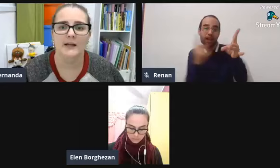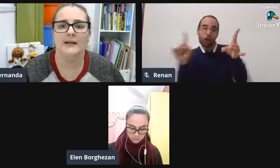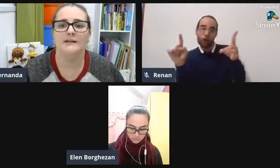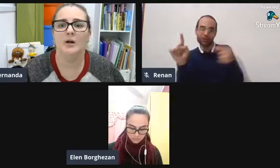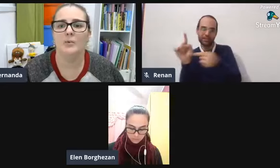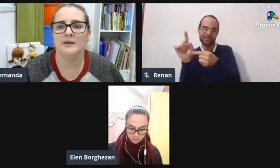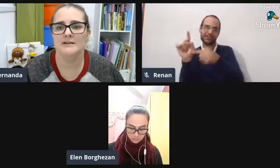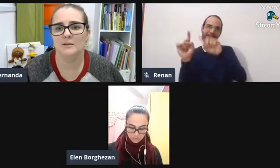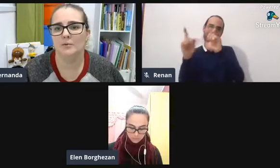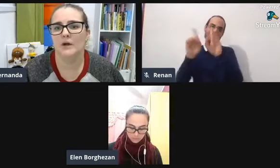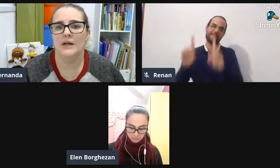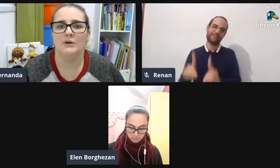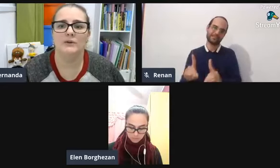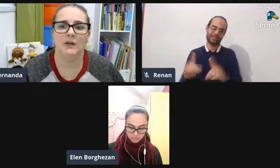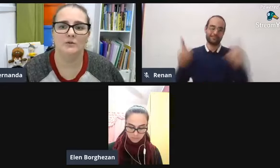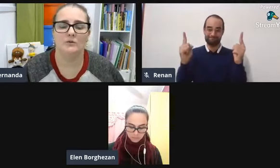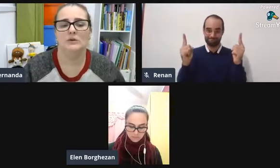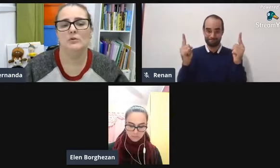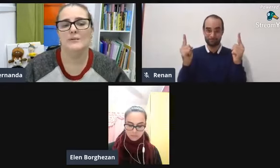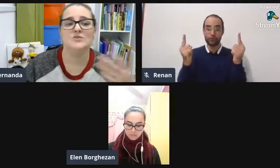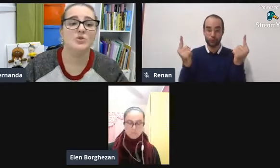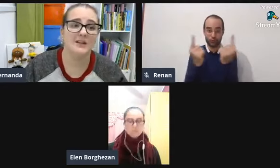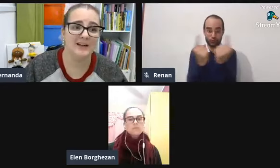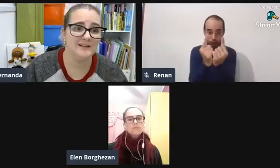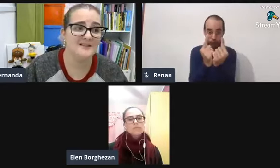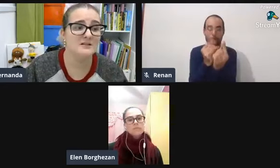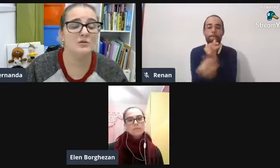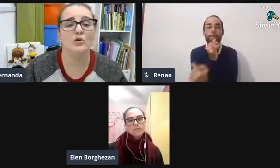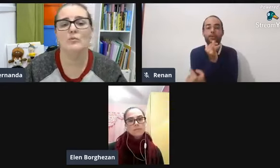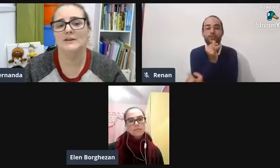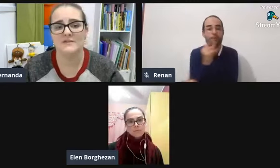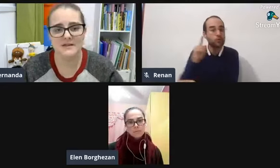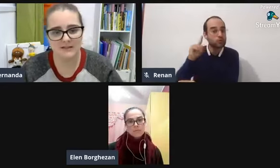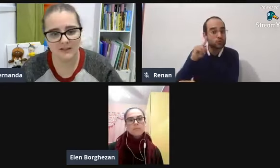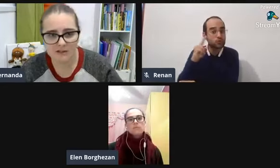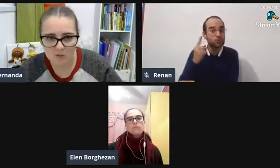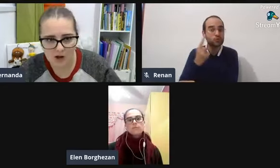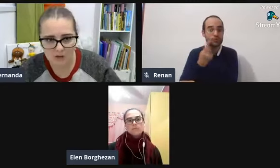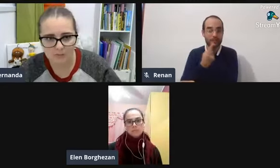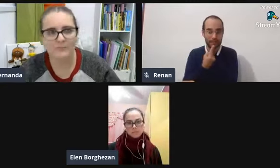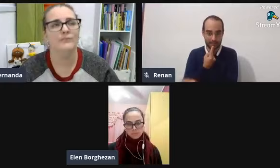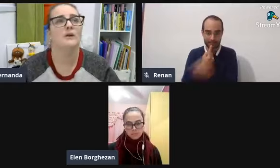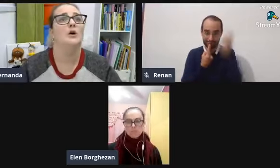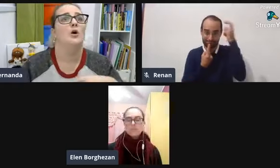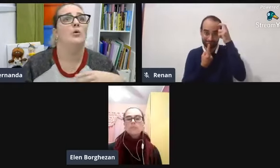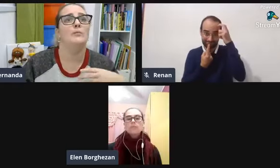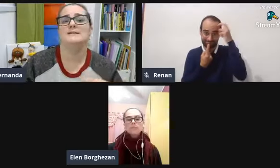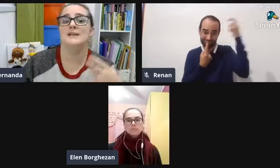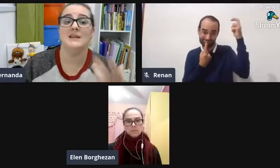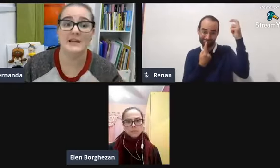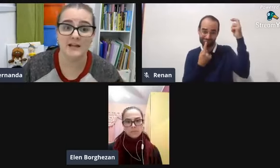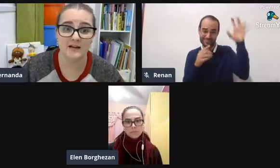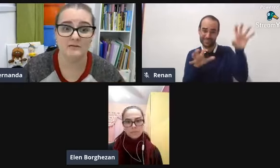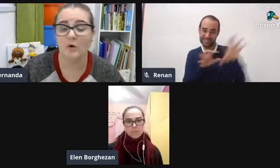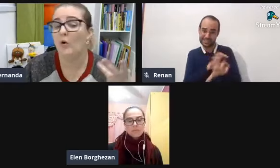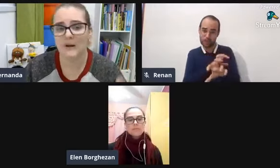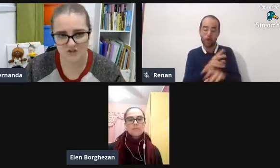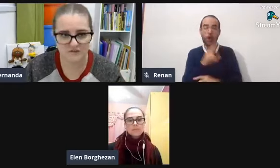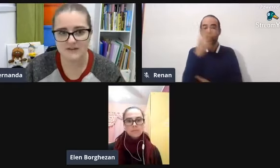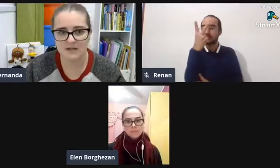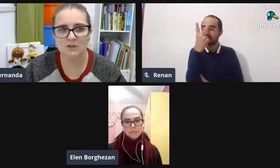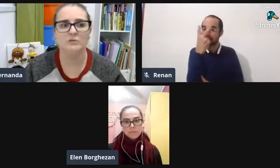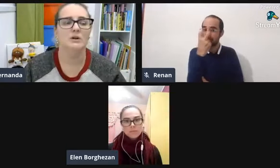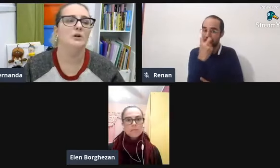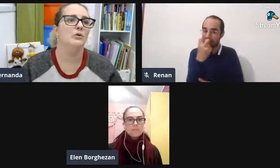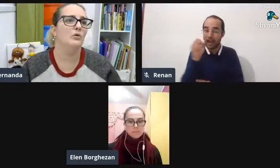deficiência. Então, por exemplo, eu tenho uma surdez com uma deficiência intelectual, uma cegueira ou